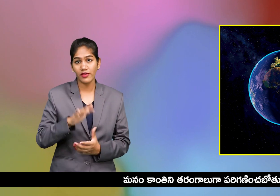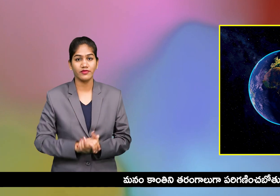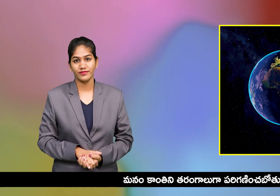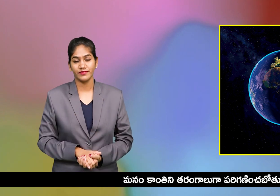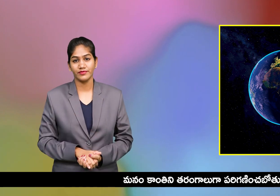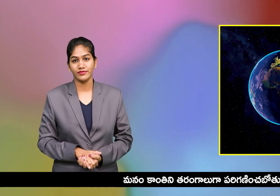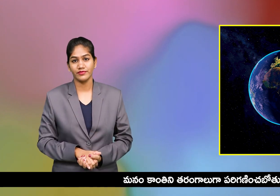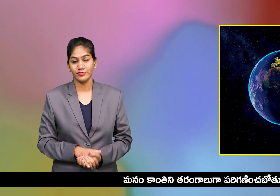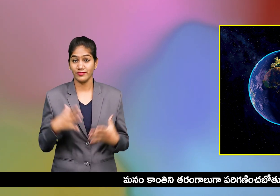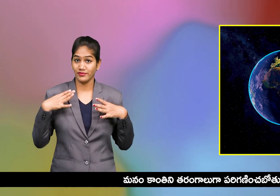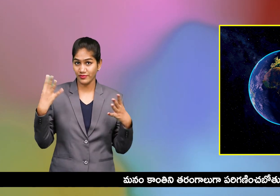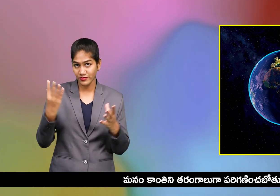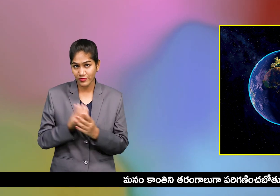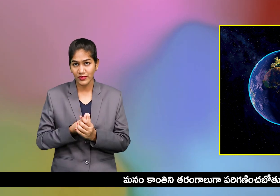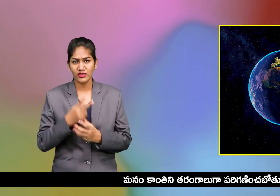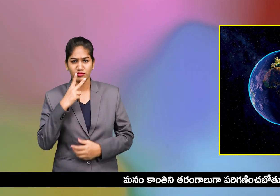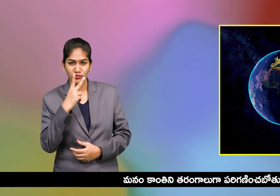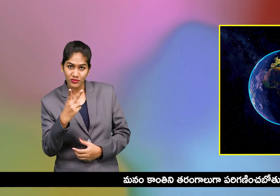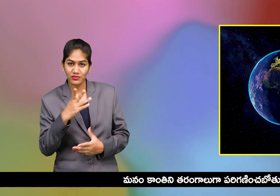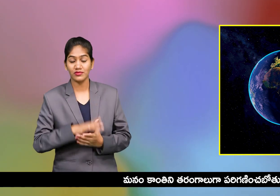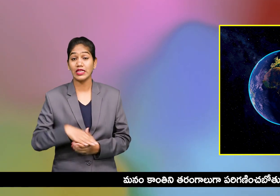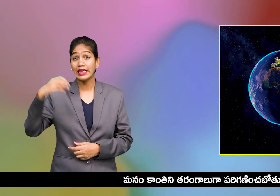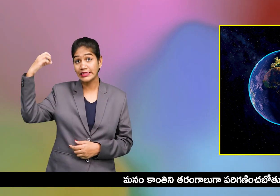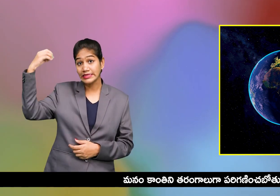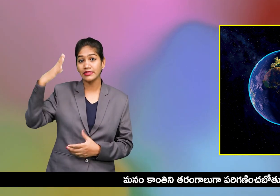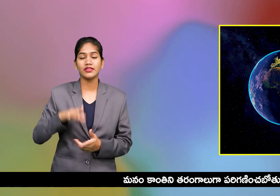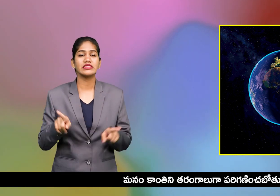మనం కాంతిని తరంగాలుగా పరిగణించబోతున్నాము.